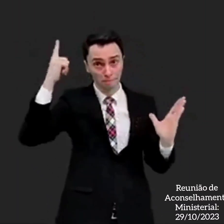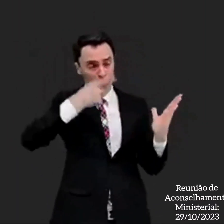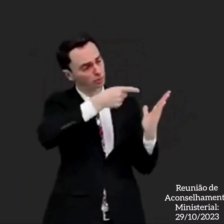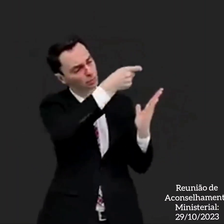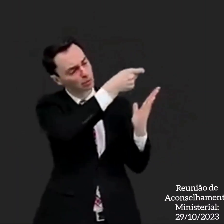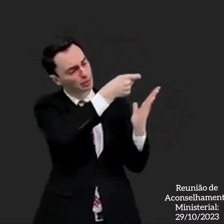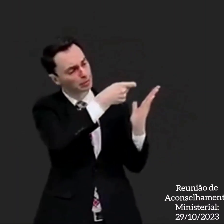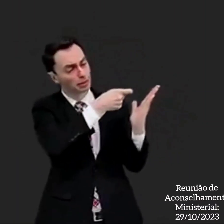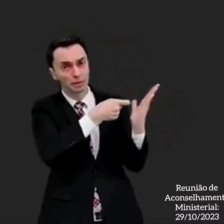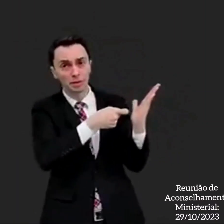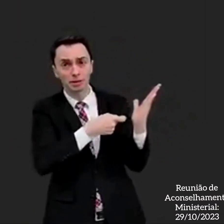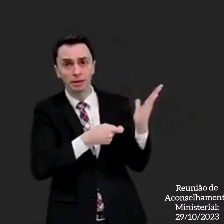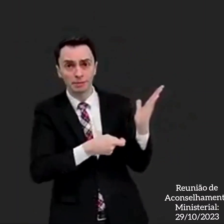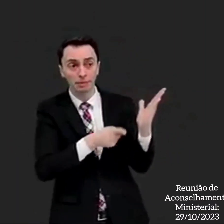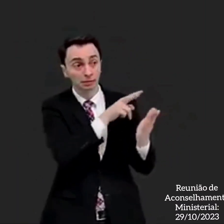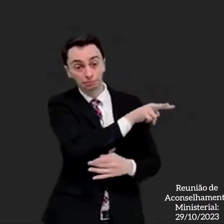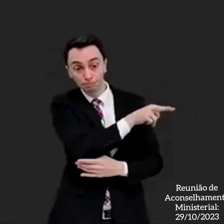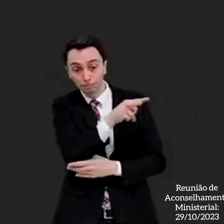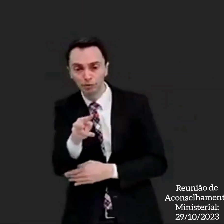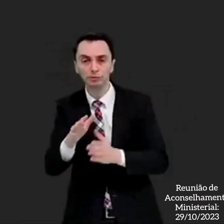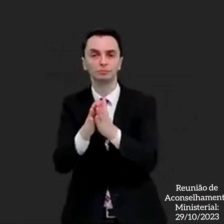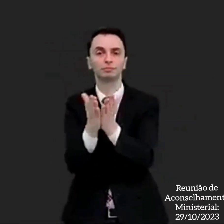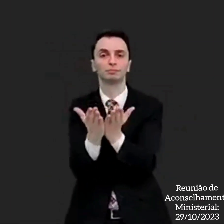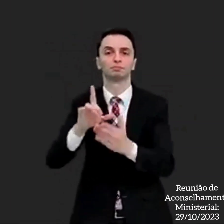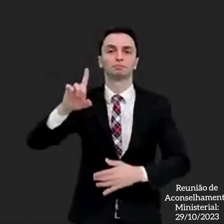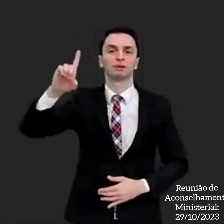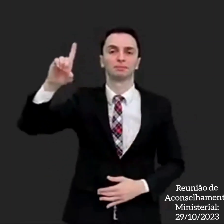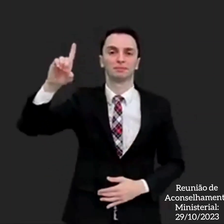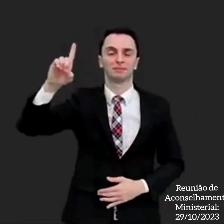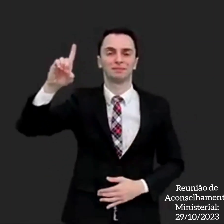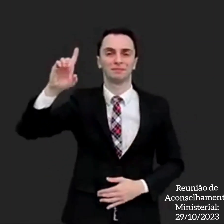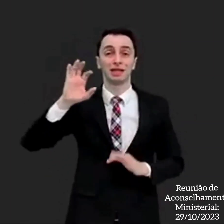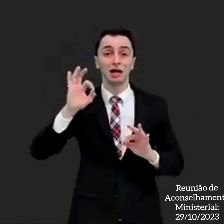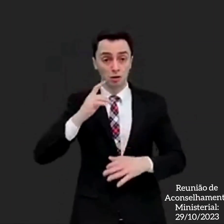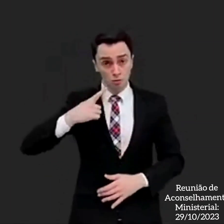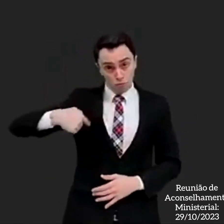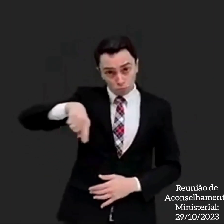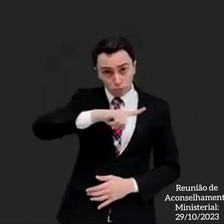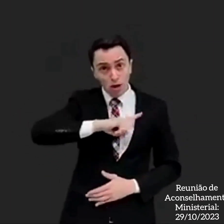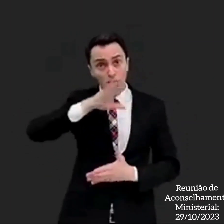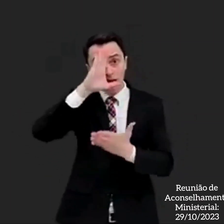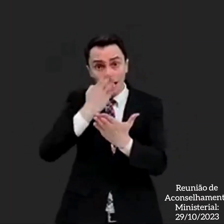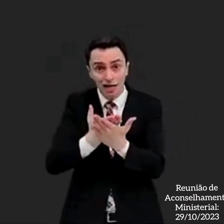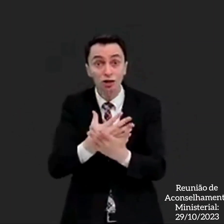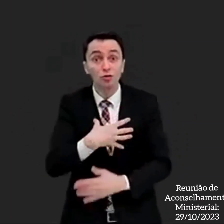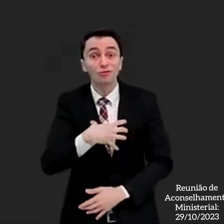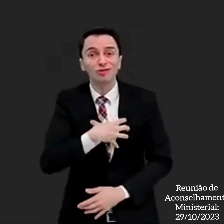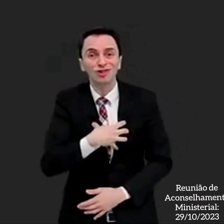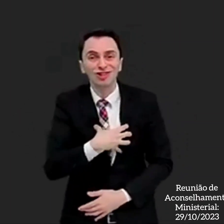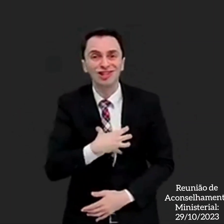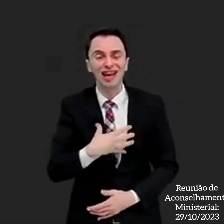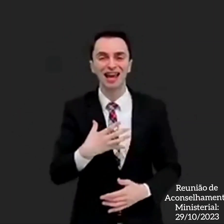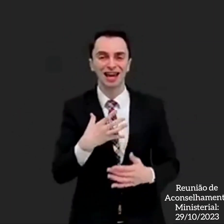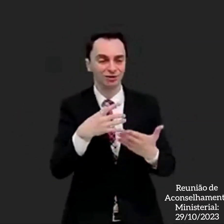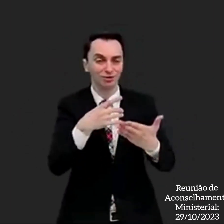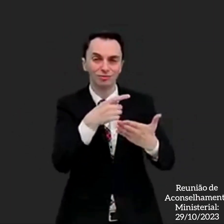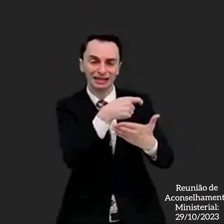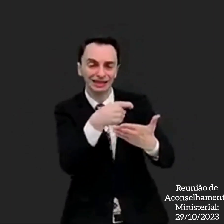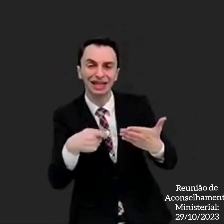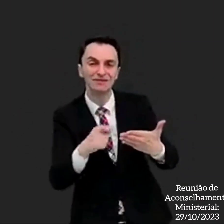Cremos mesmo que as palavras, a forma como foram anotadas, bem como as